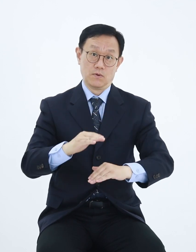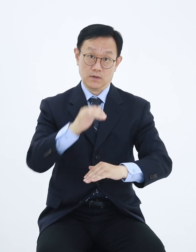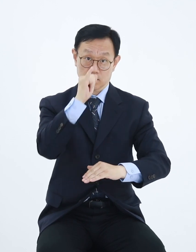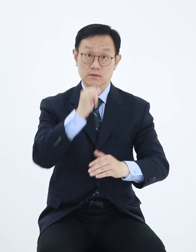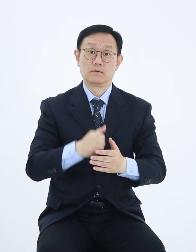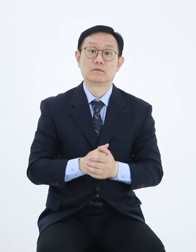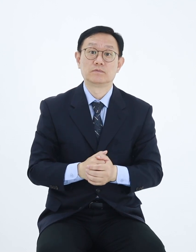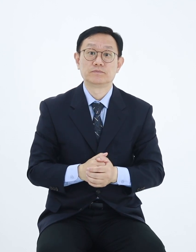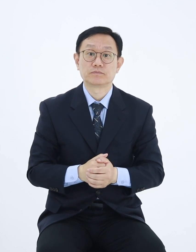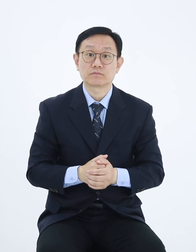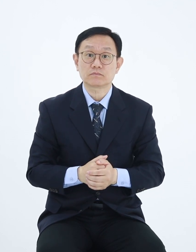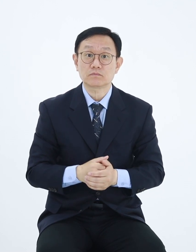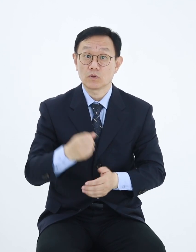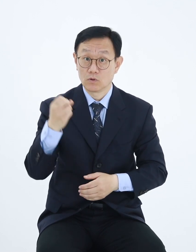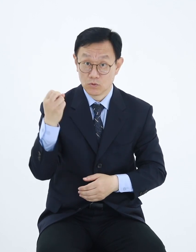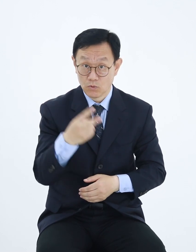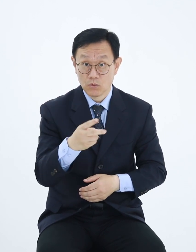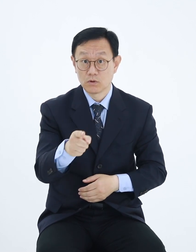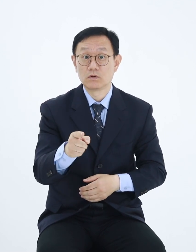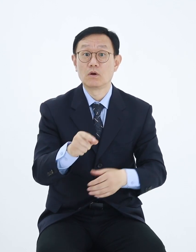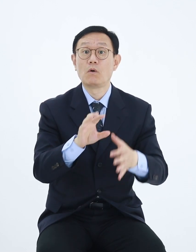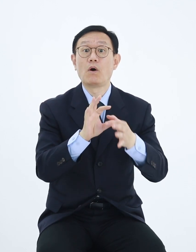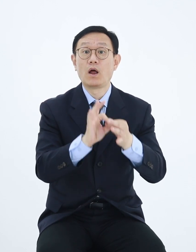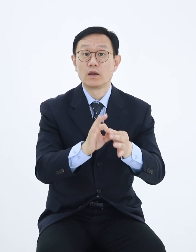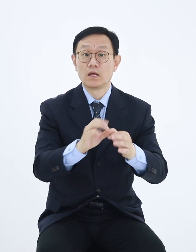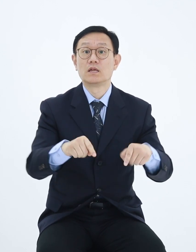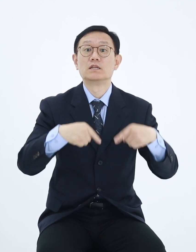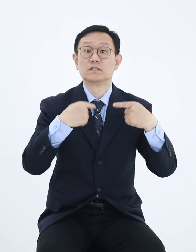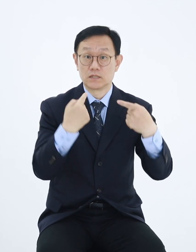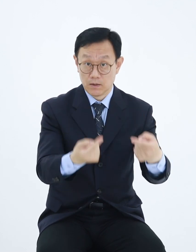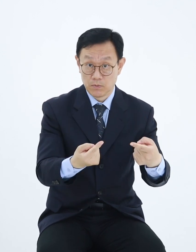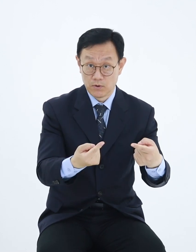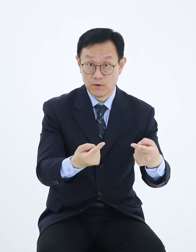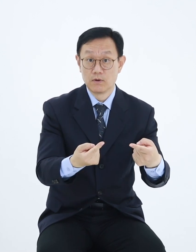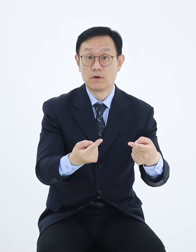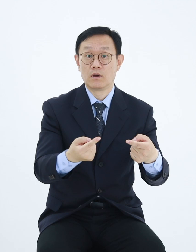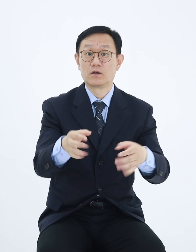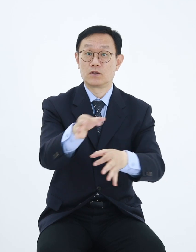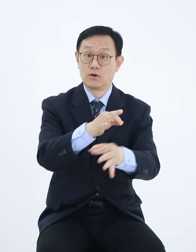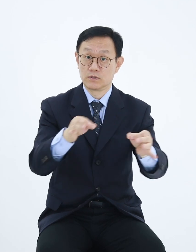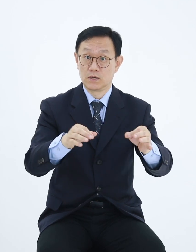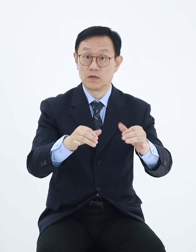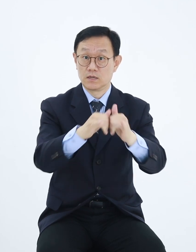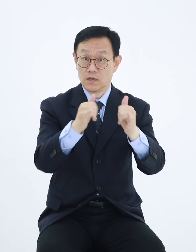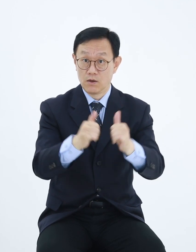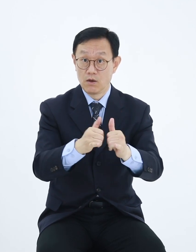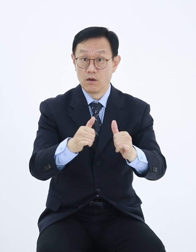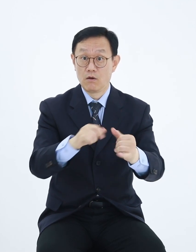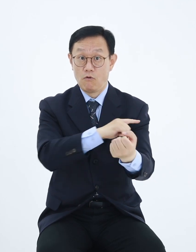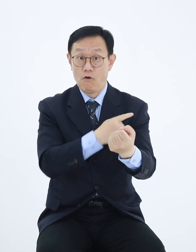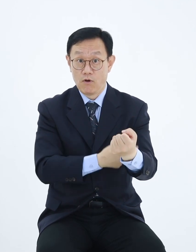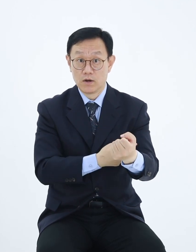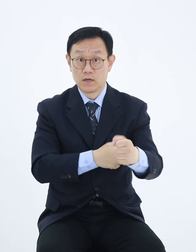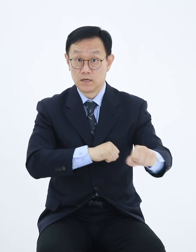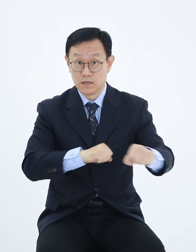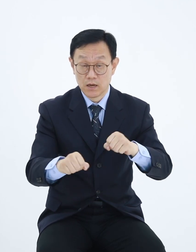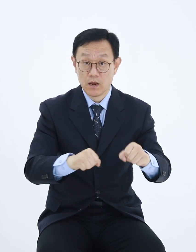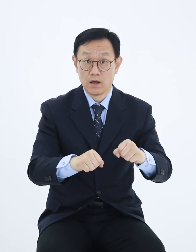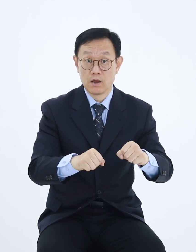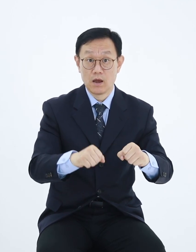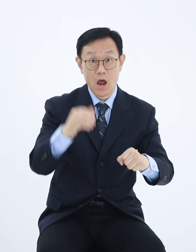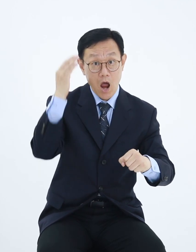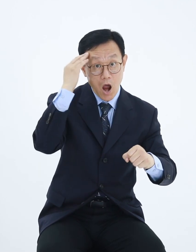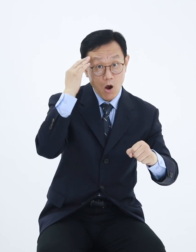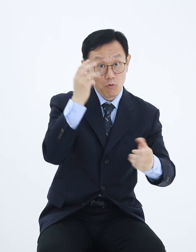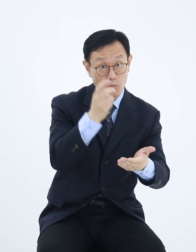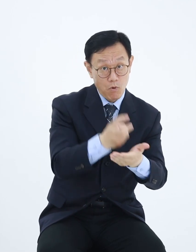있습니다. 또한 그와 관련한 참여 주체, 경제적 사회적 권리의 이행, 국내법과의 관계 등의